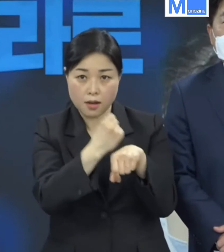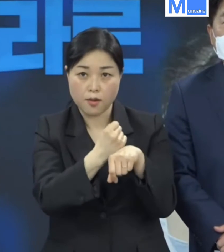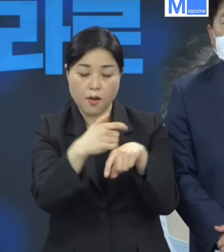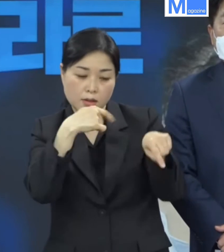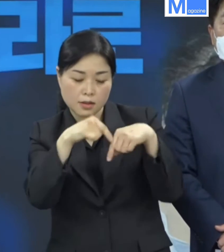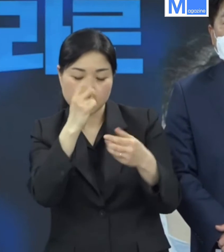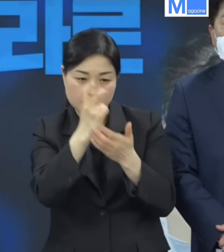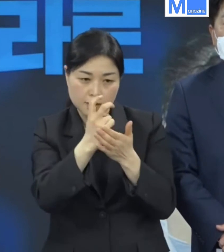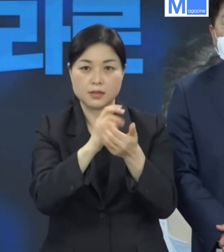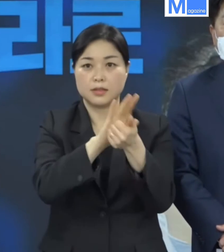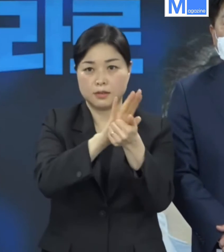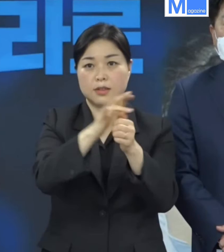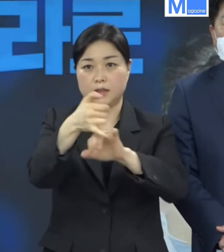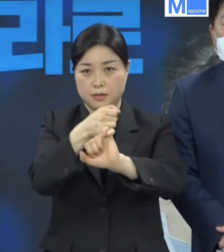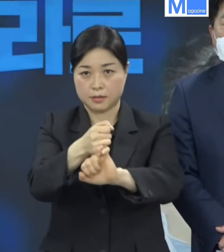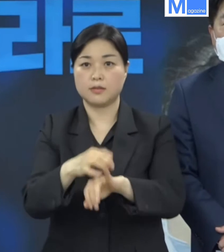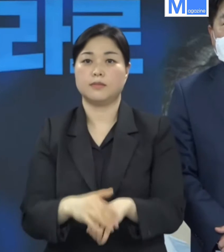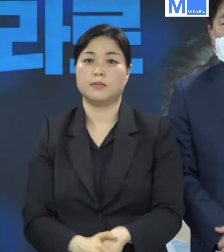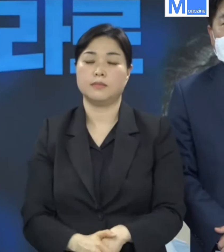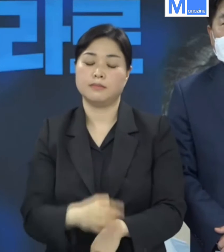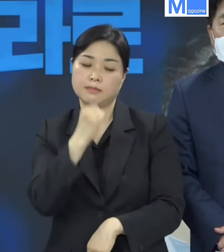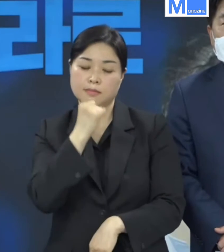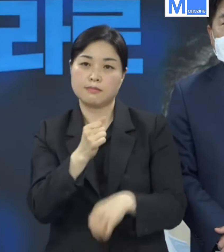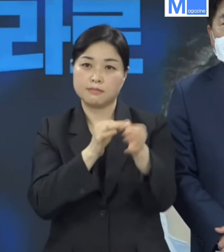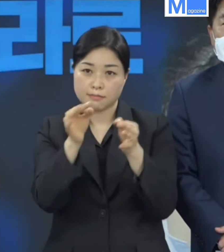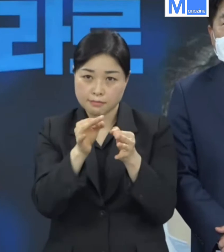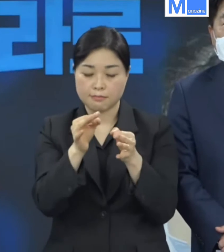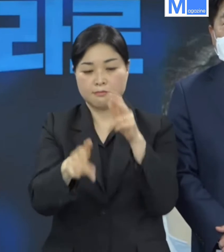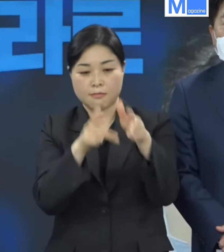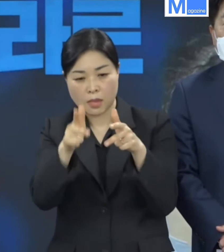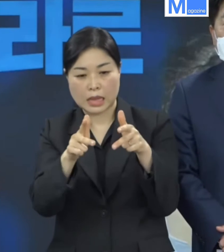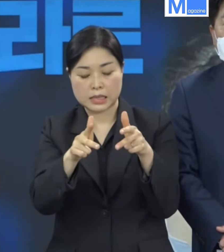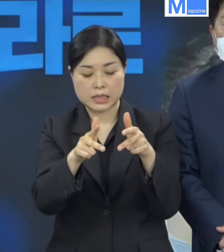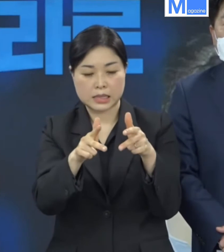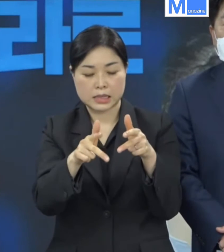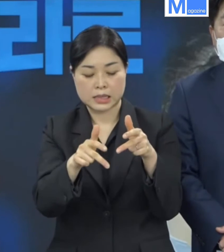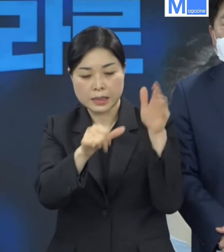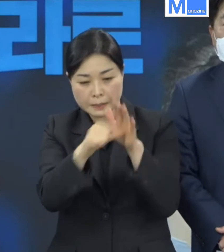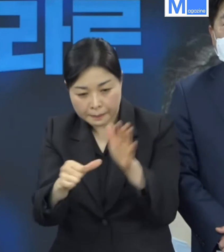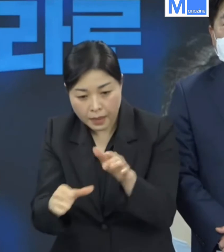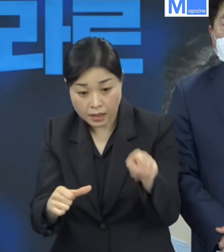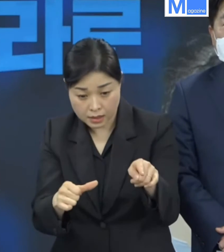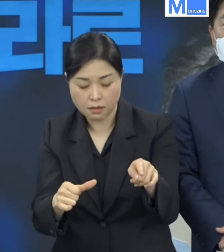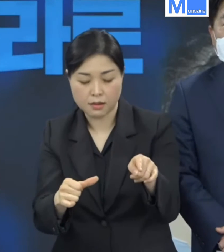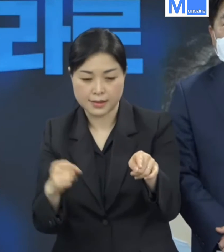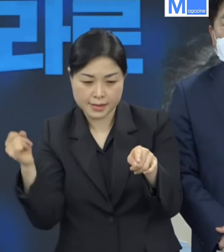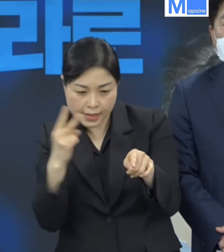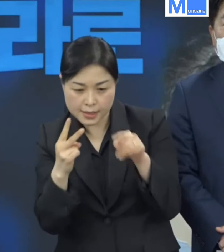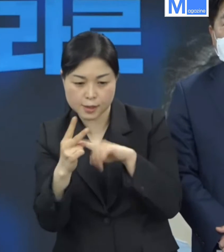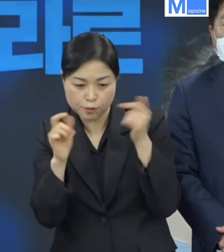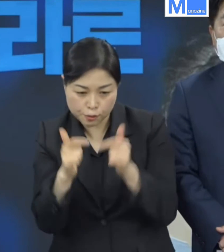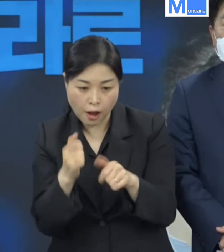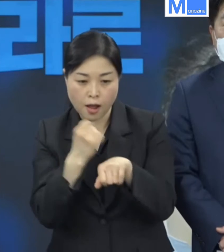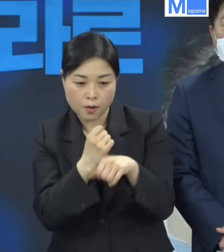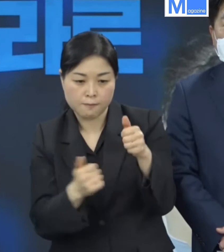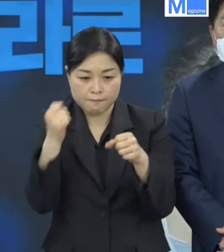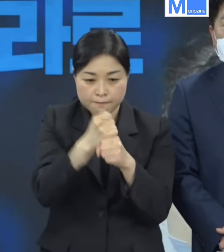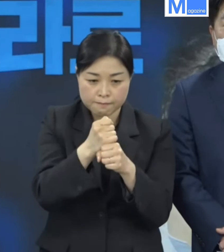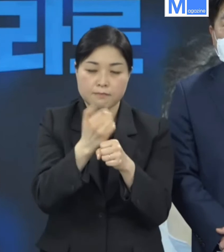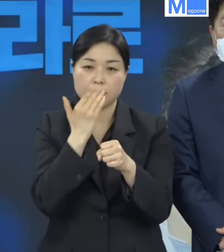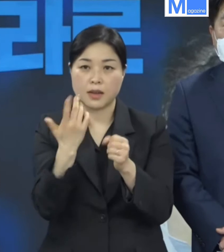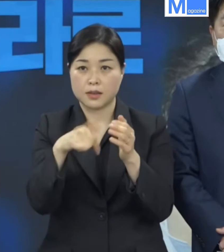하겠습니다. 소상공인 자영업자의 실패를 최소화하고 경쟁력을 강화할 수 있도록 창업 교육